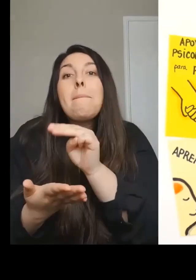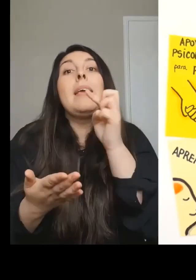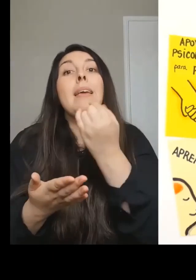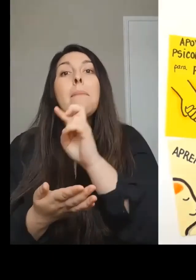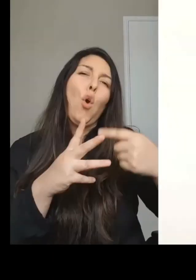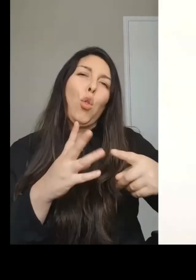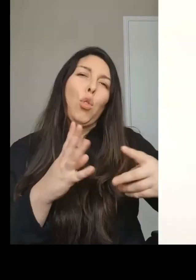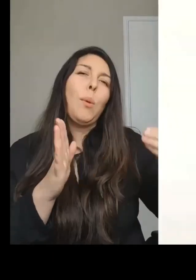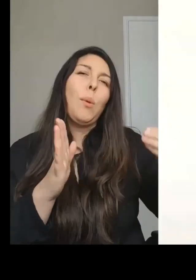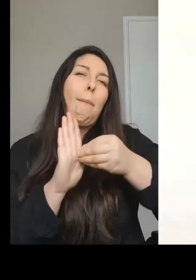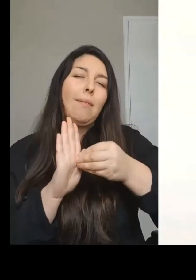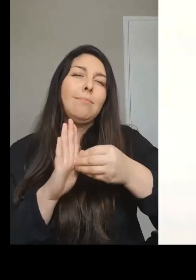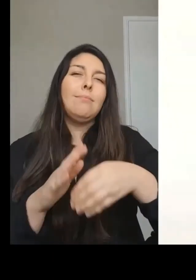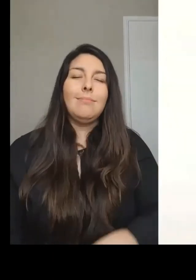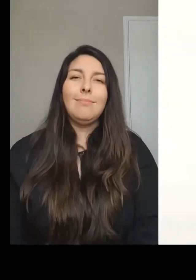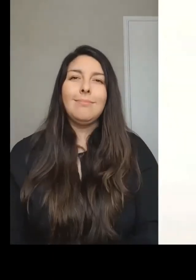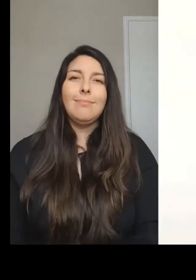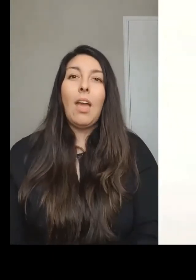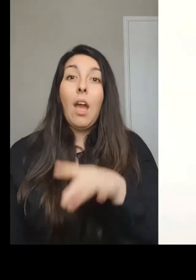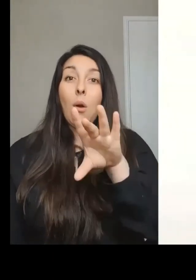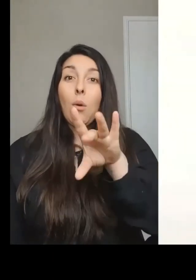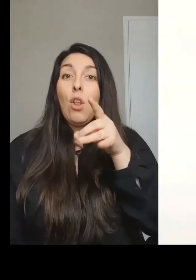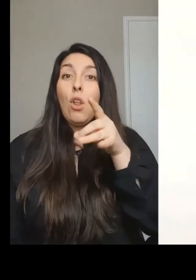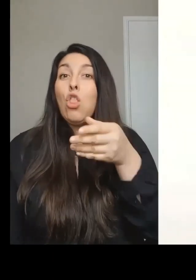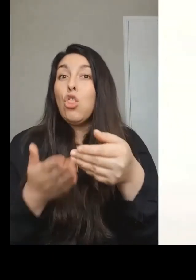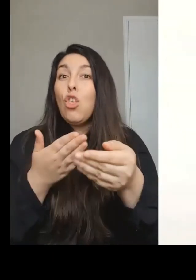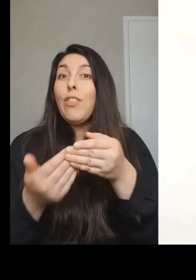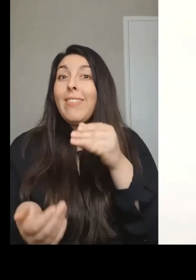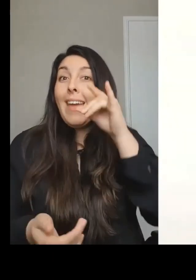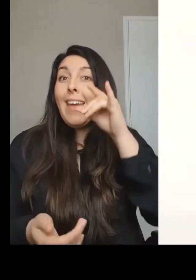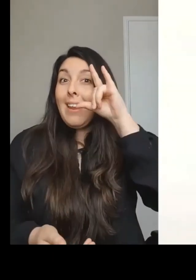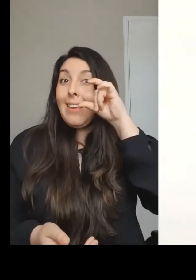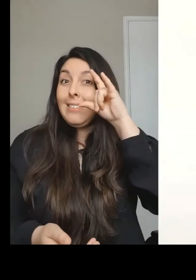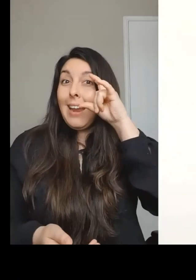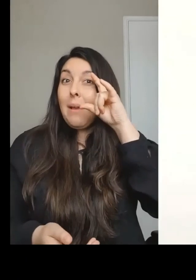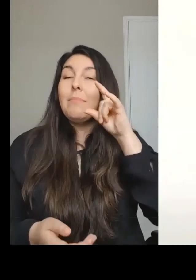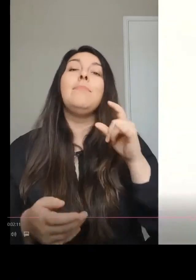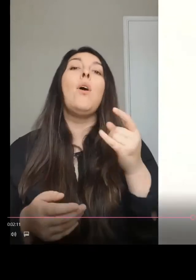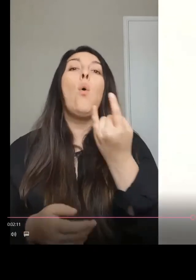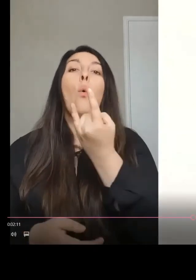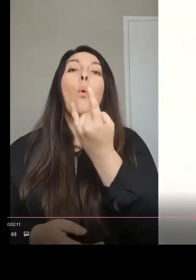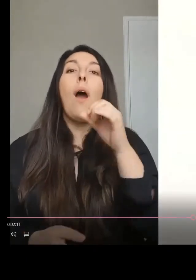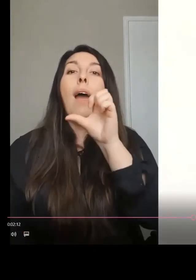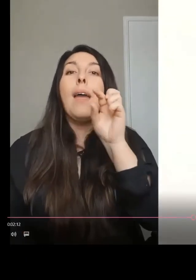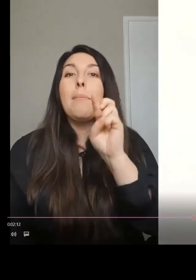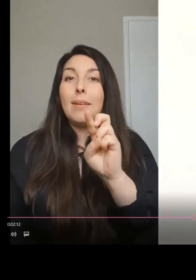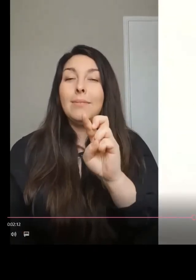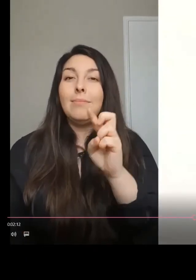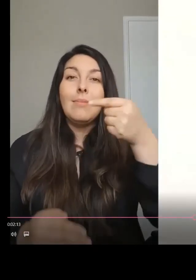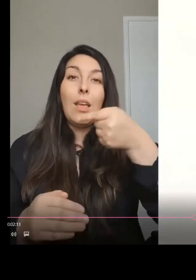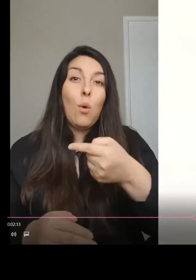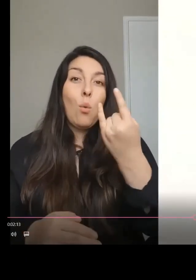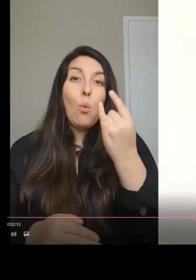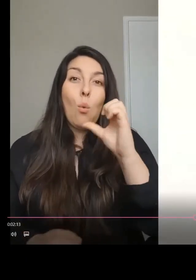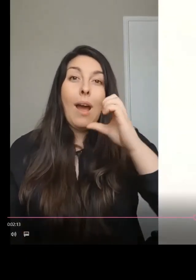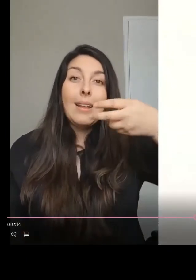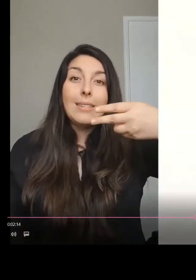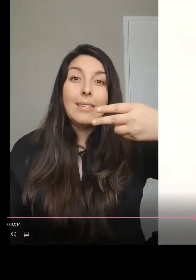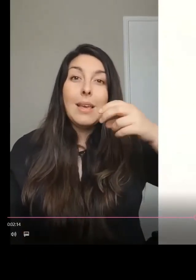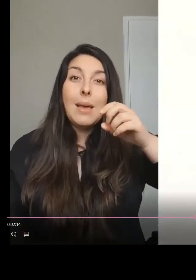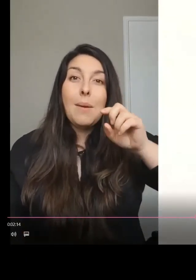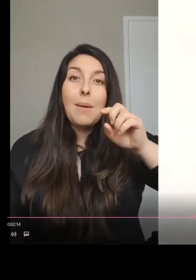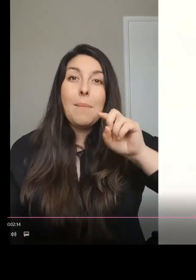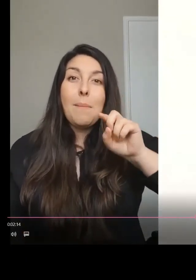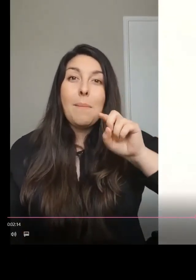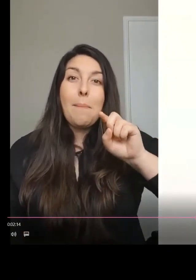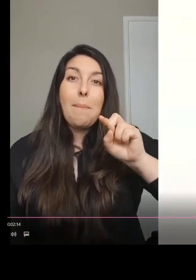Encuéntranos en Instagram en uaaep-uhpm y bienestar